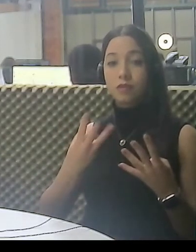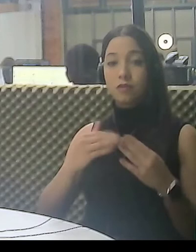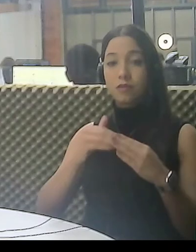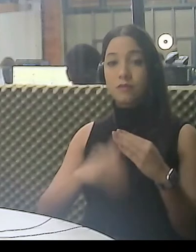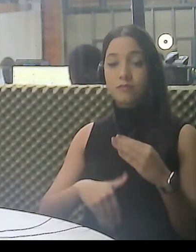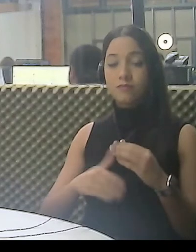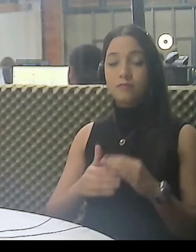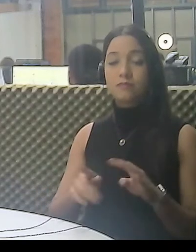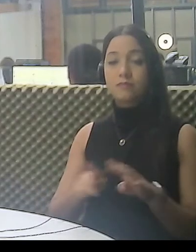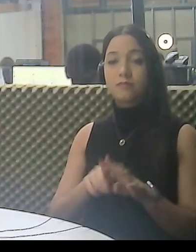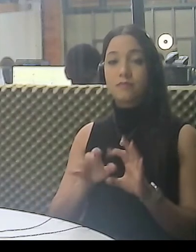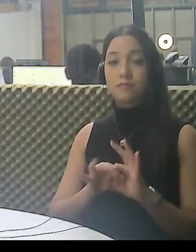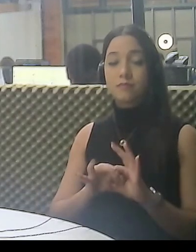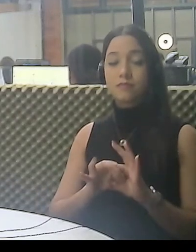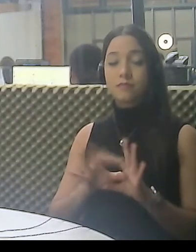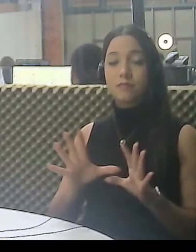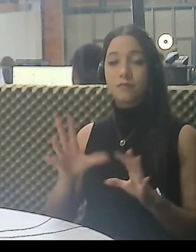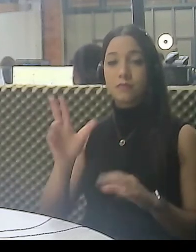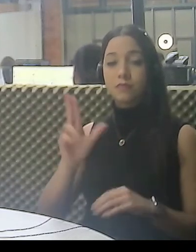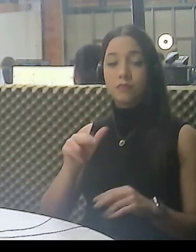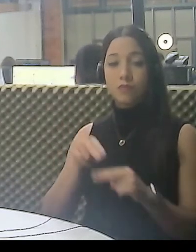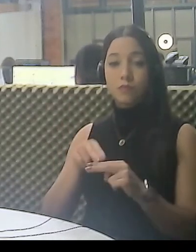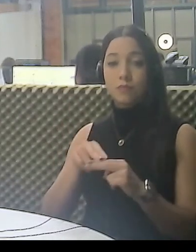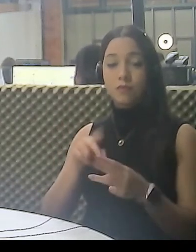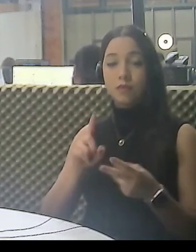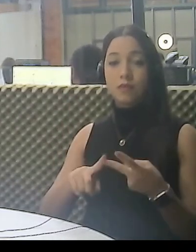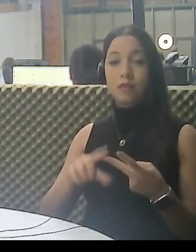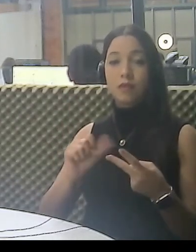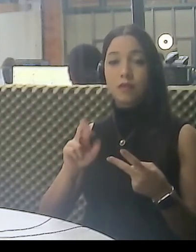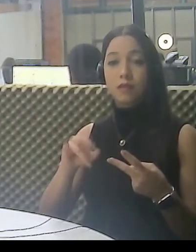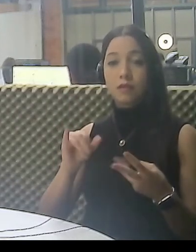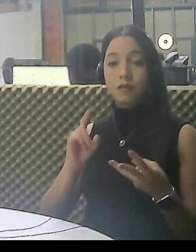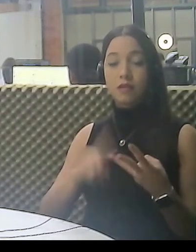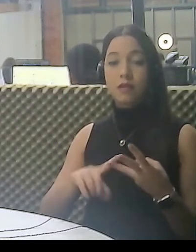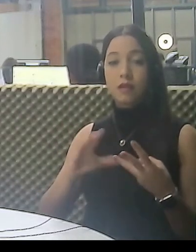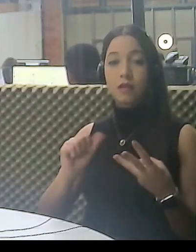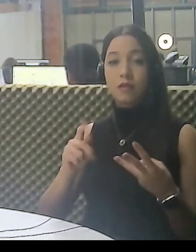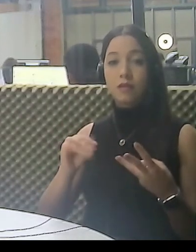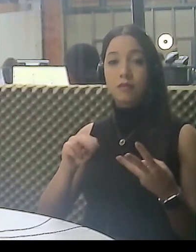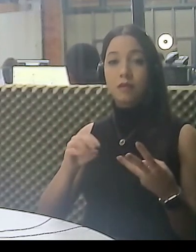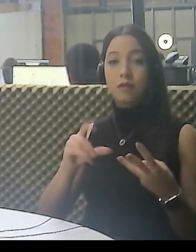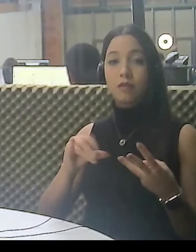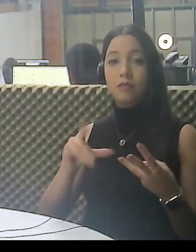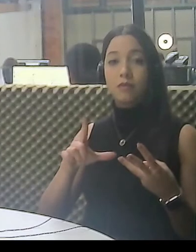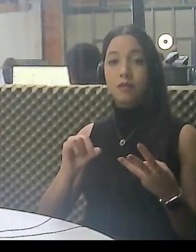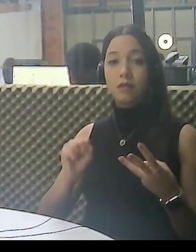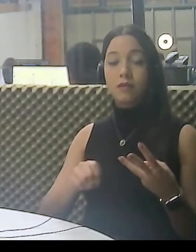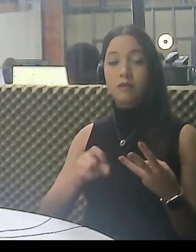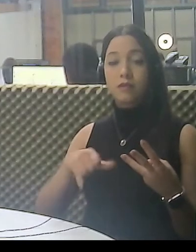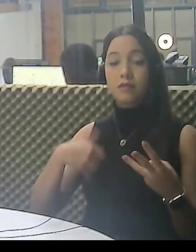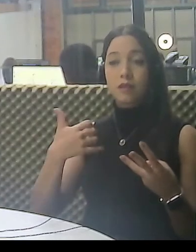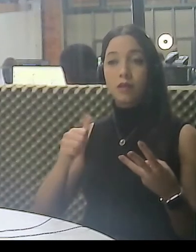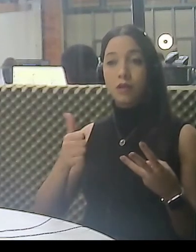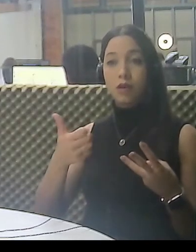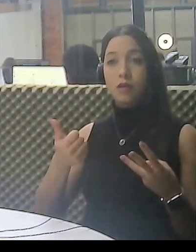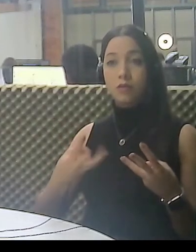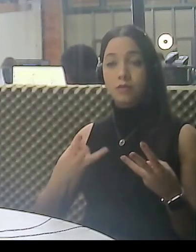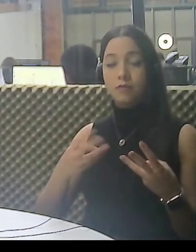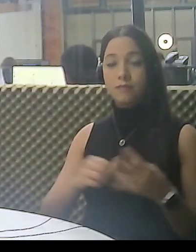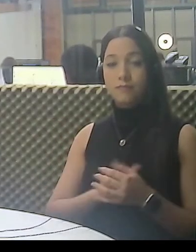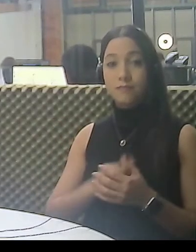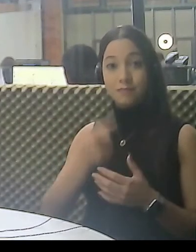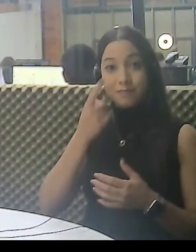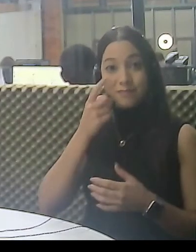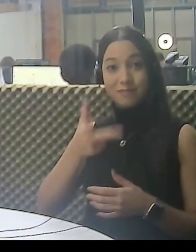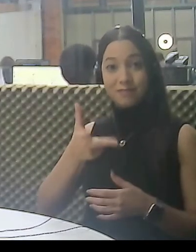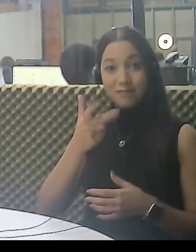além de Independente de Uberaba, Olé de Araguari e Prefeitura de Capinópolis nas categorias sub-11 e 13. Fique